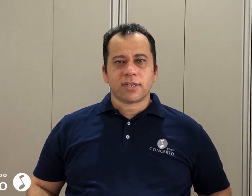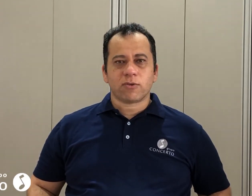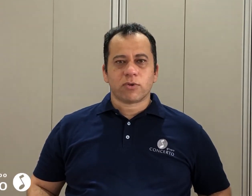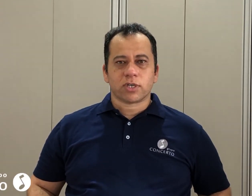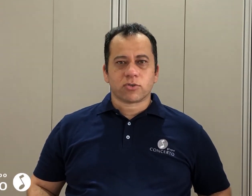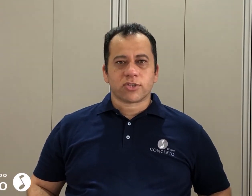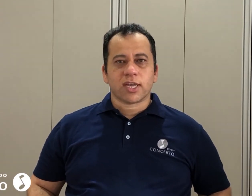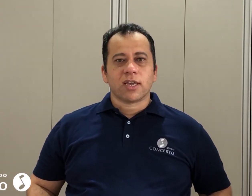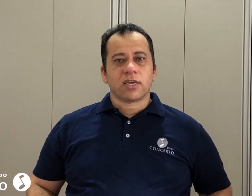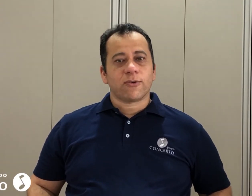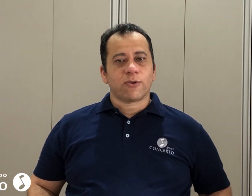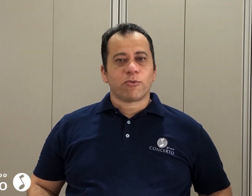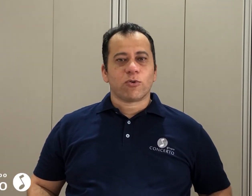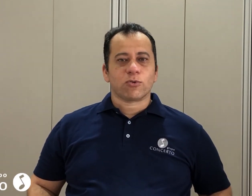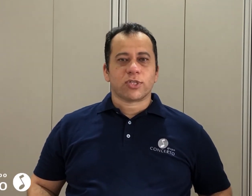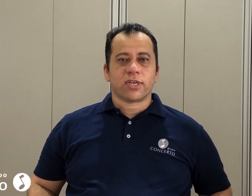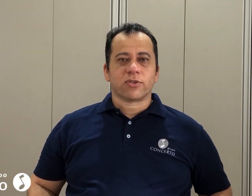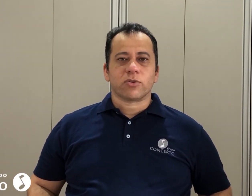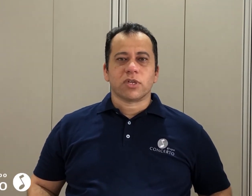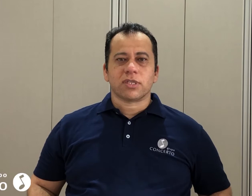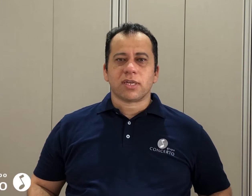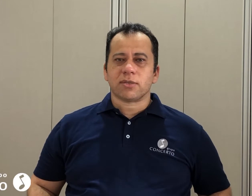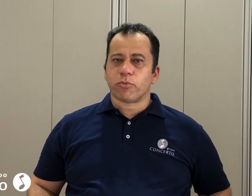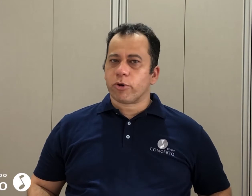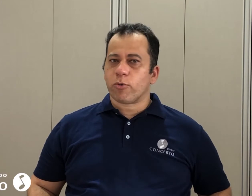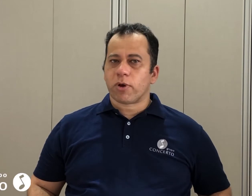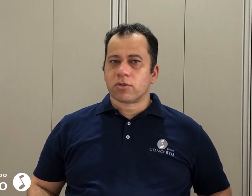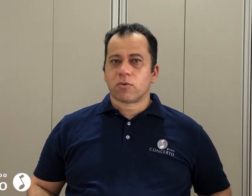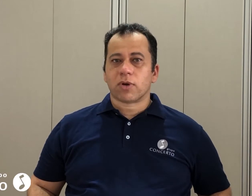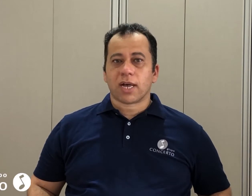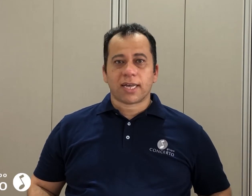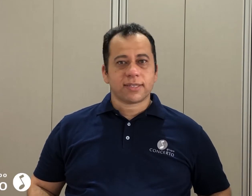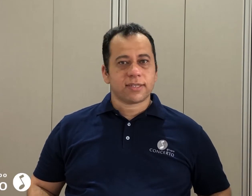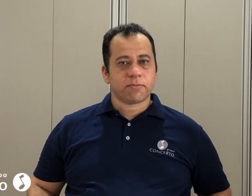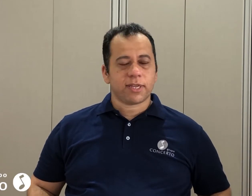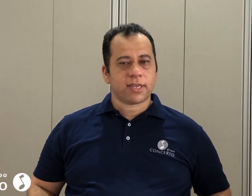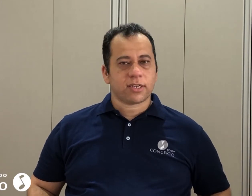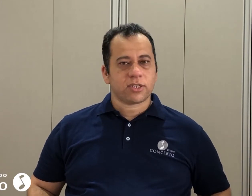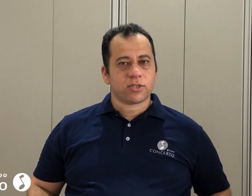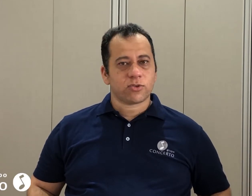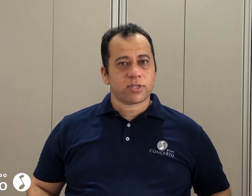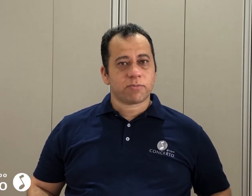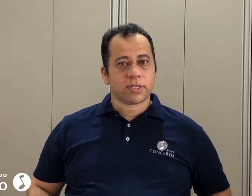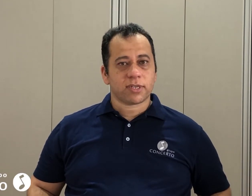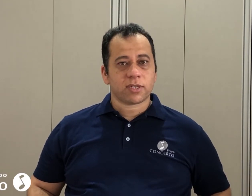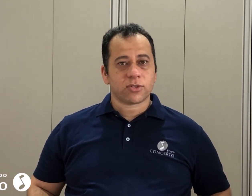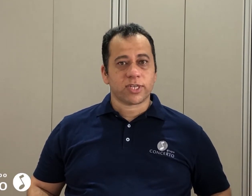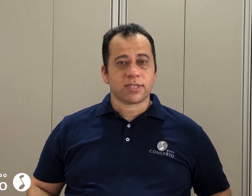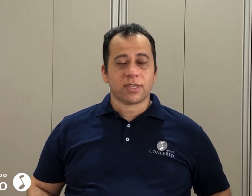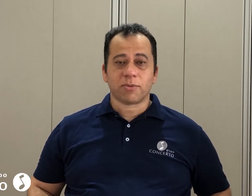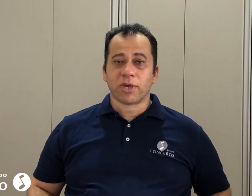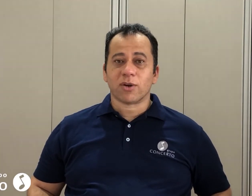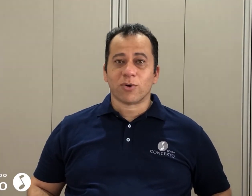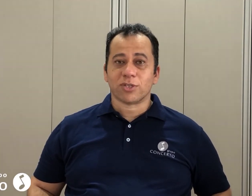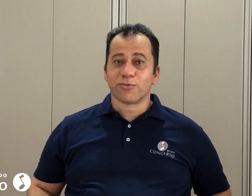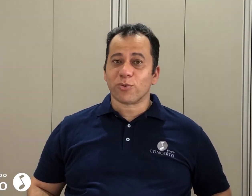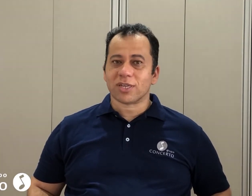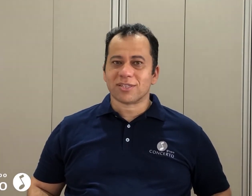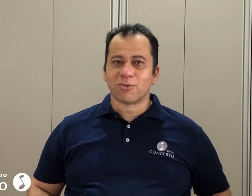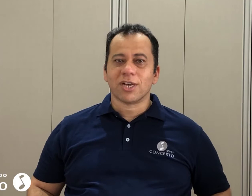5 anos que o grupo Concerto tem se preocupado com a acessibilidade nas suas apresentações e também com a divulgação